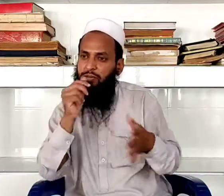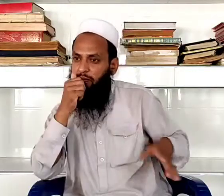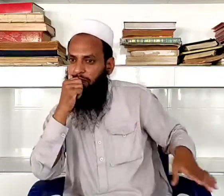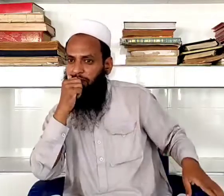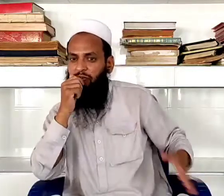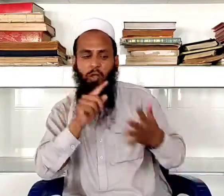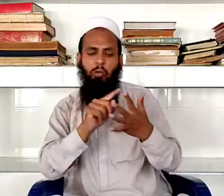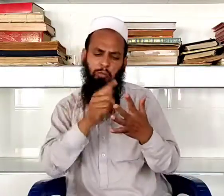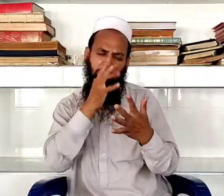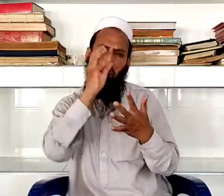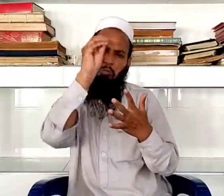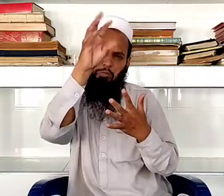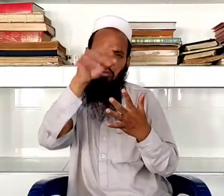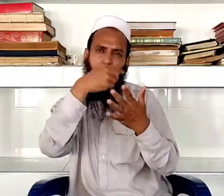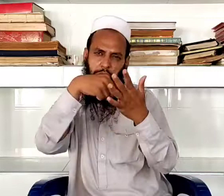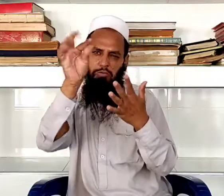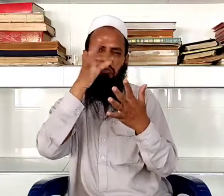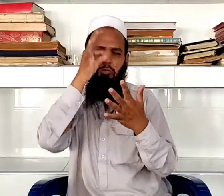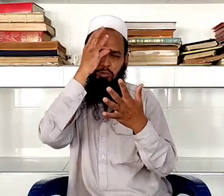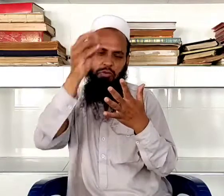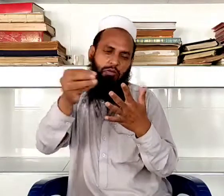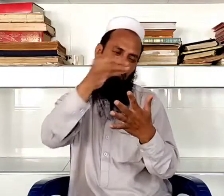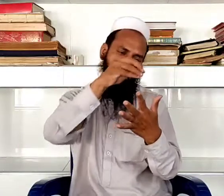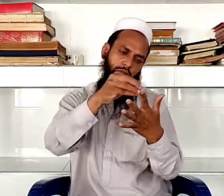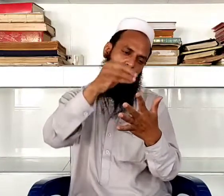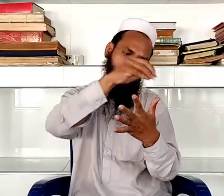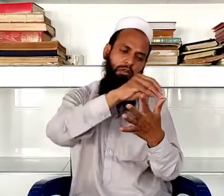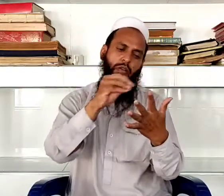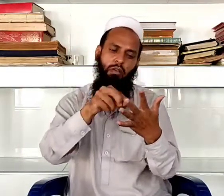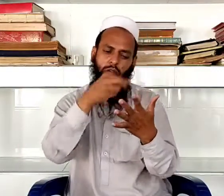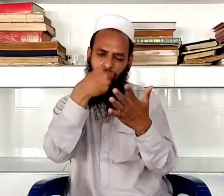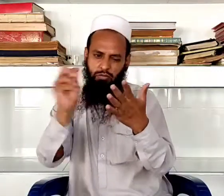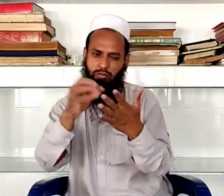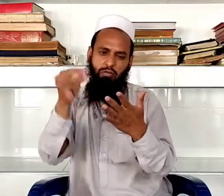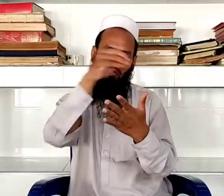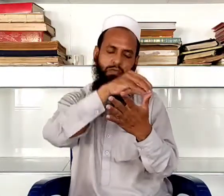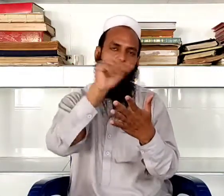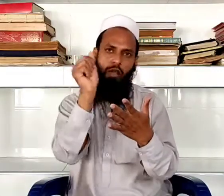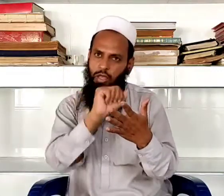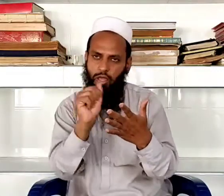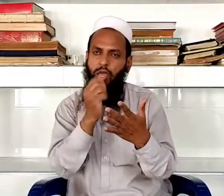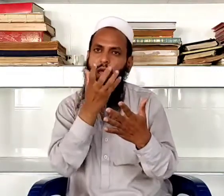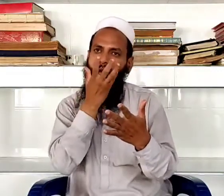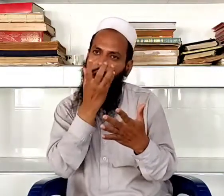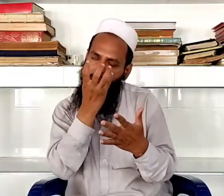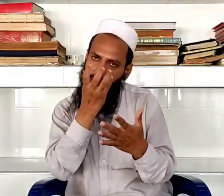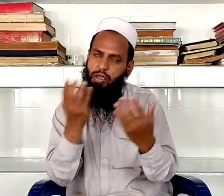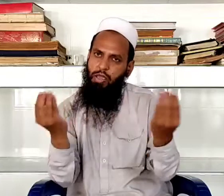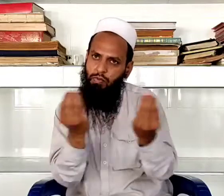हजरत उमर फारूक रजी अल्लाह तआला अन्हु जिथे नबी करीम सल्लल्लाहु अलैहि वसल्लम